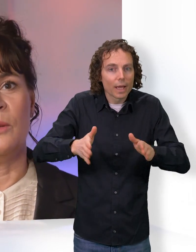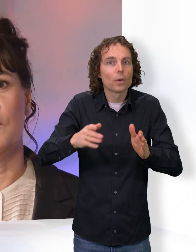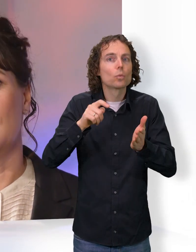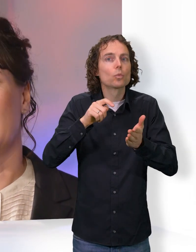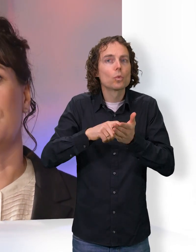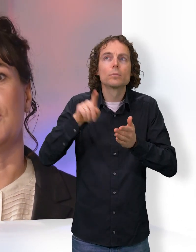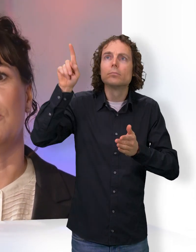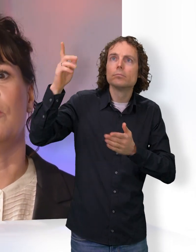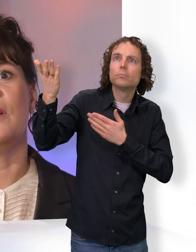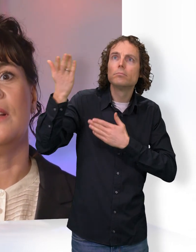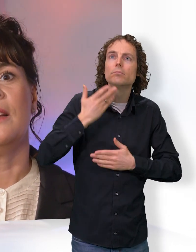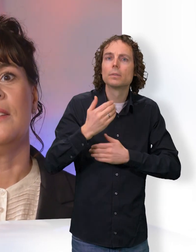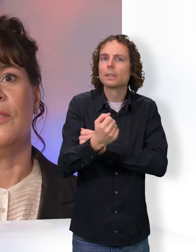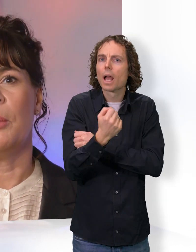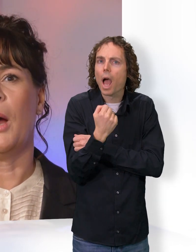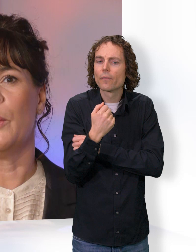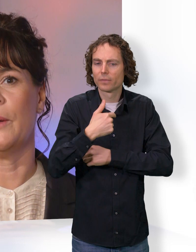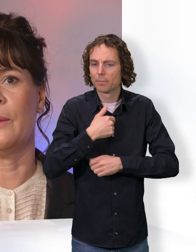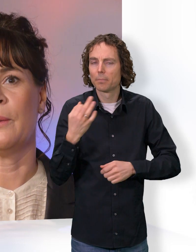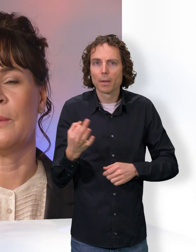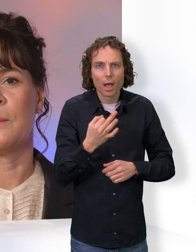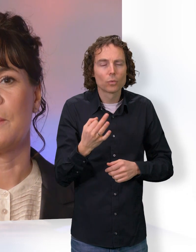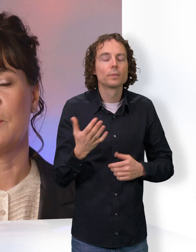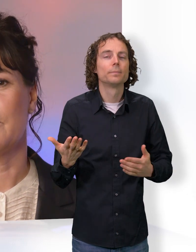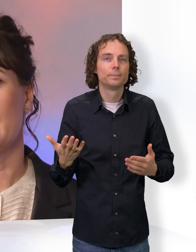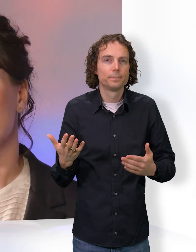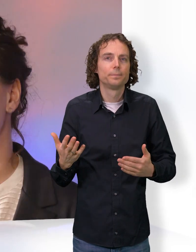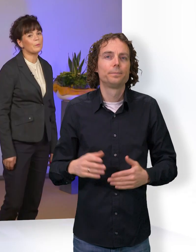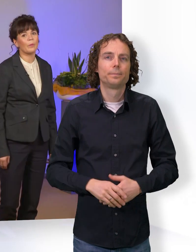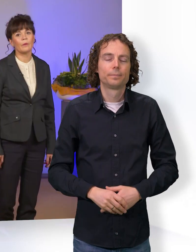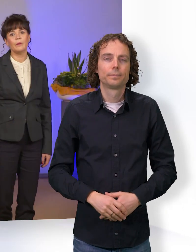er uns die Kraft geben will, die wir brauchen.